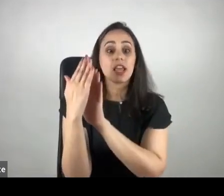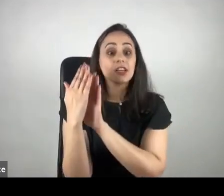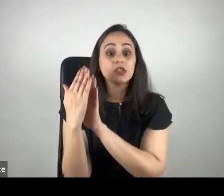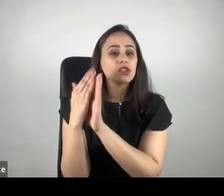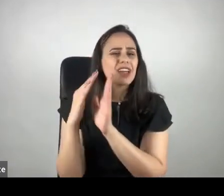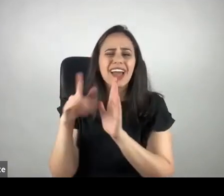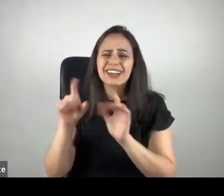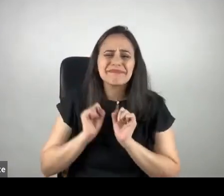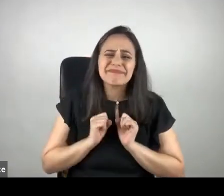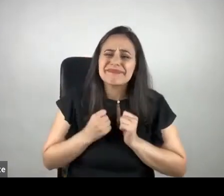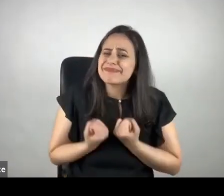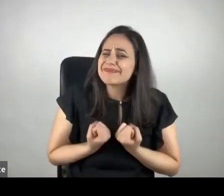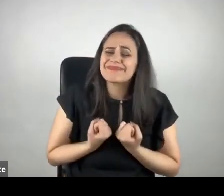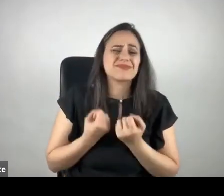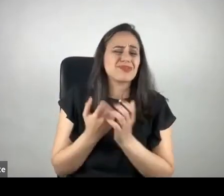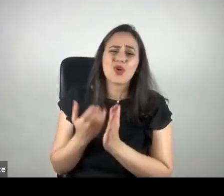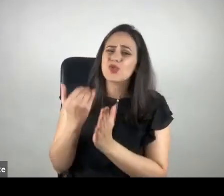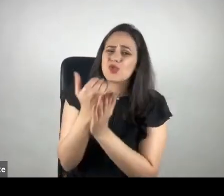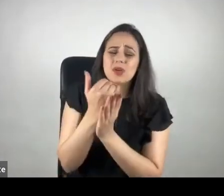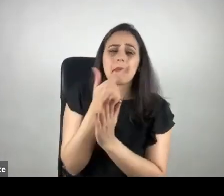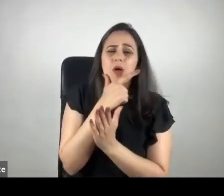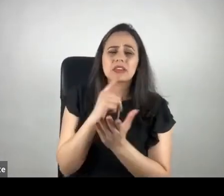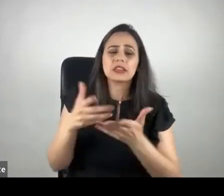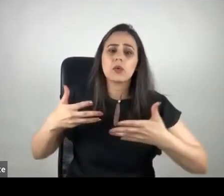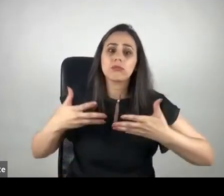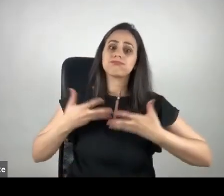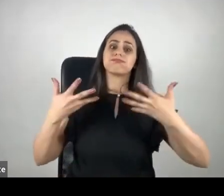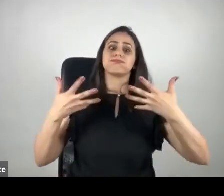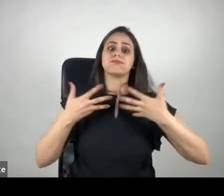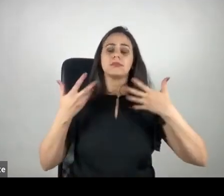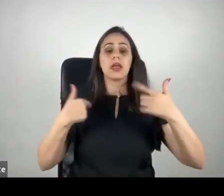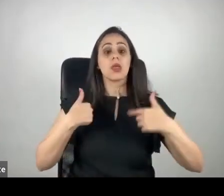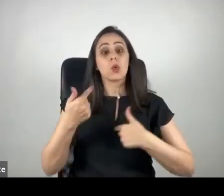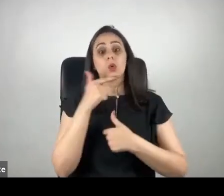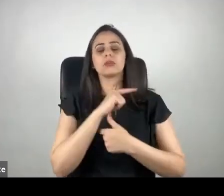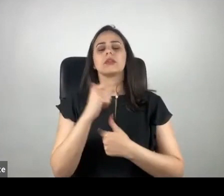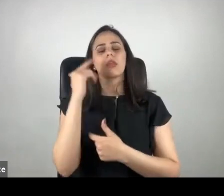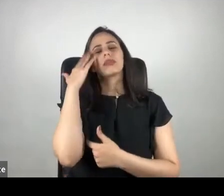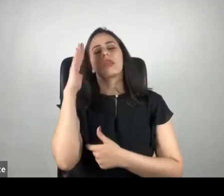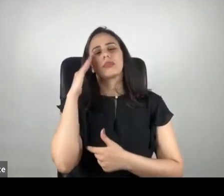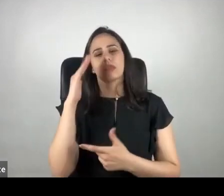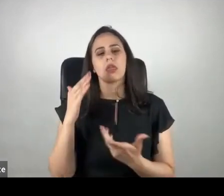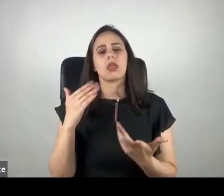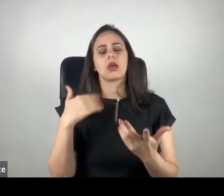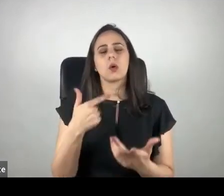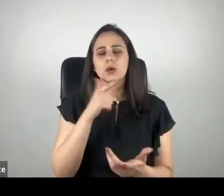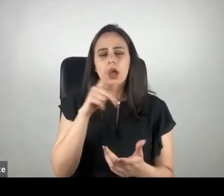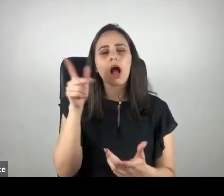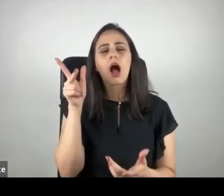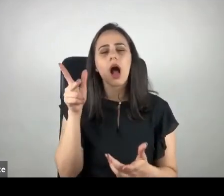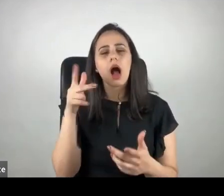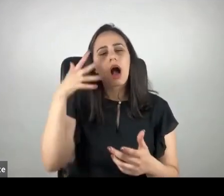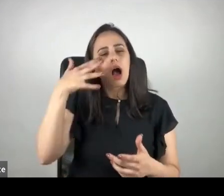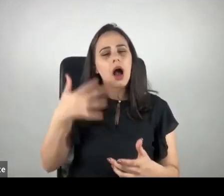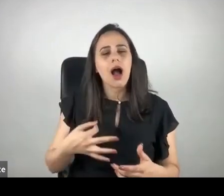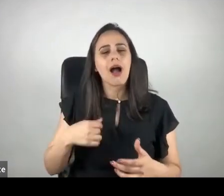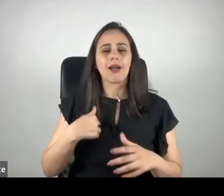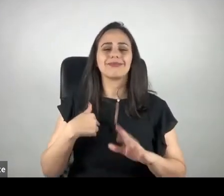me estimular, para que eu pudesse entender e para que eu pudesse crescer. E acesso